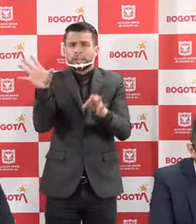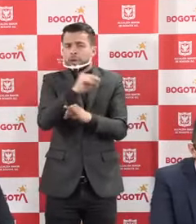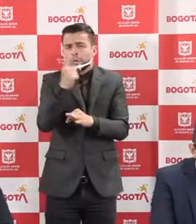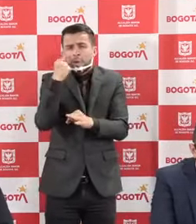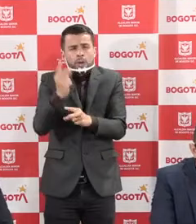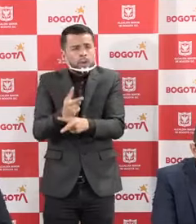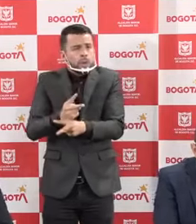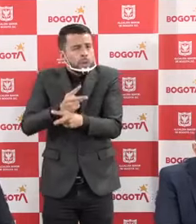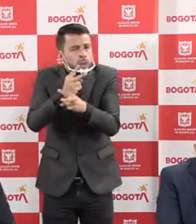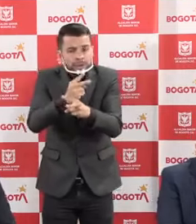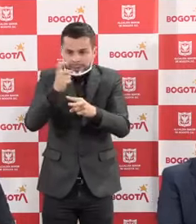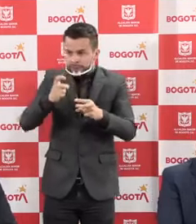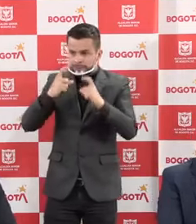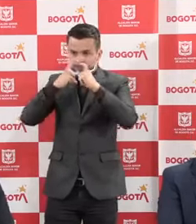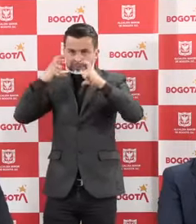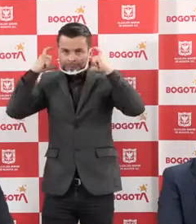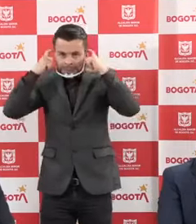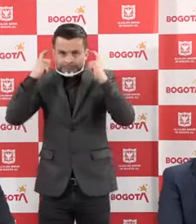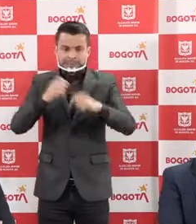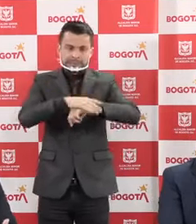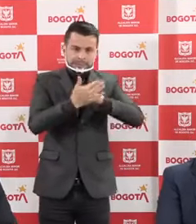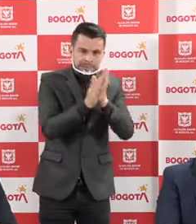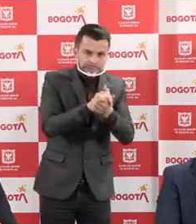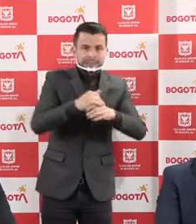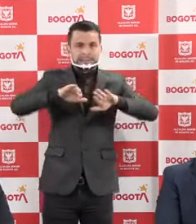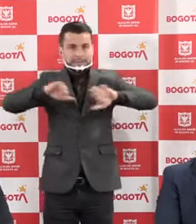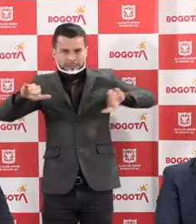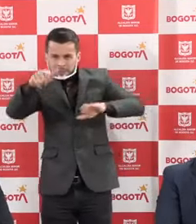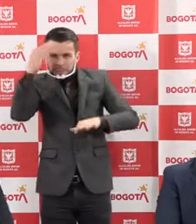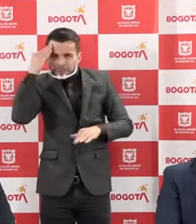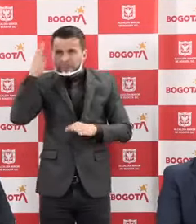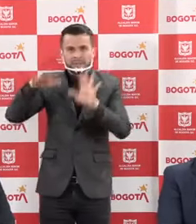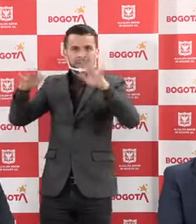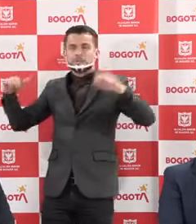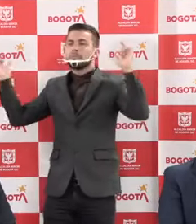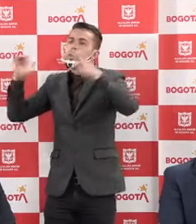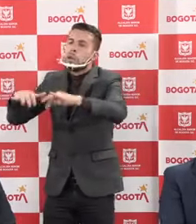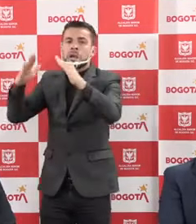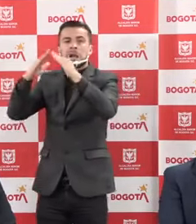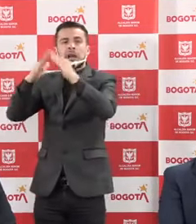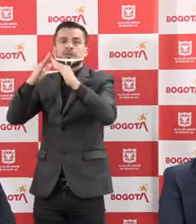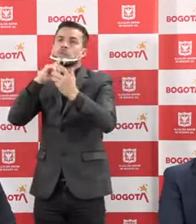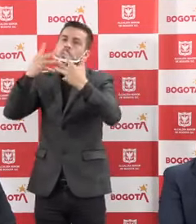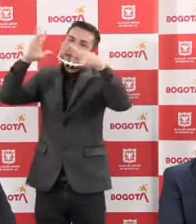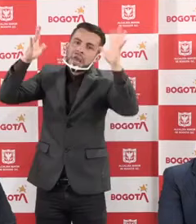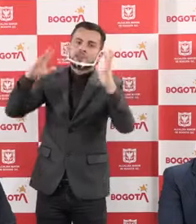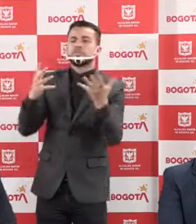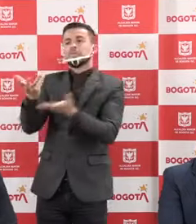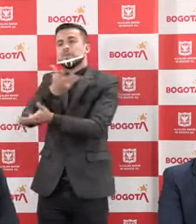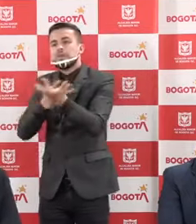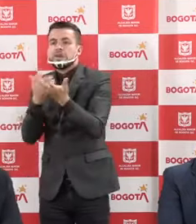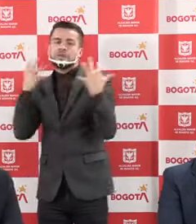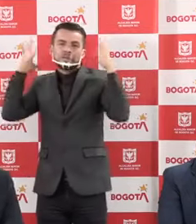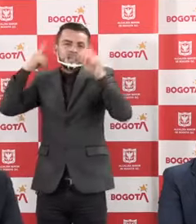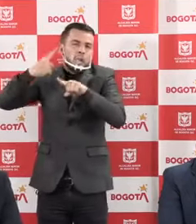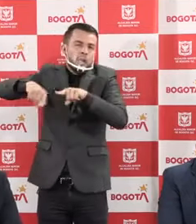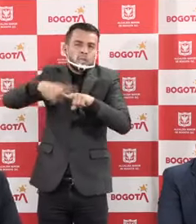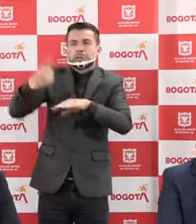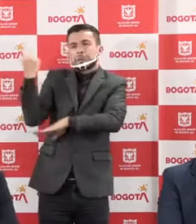tapabocas y en los casos justamente de encuentros familiares o de reencuentros puedes tener mucha precaución y distanciamiento